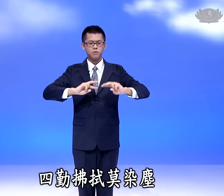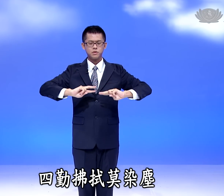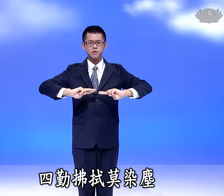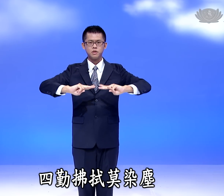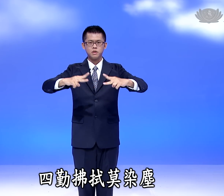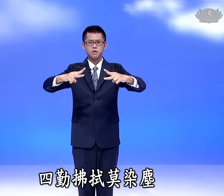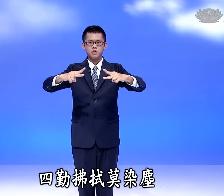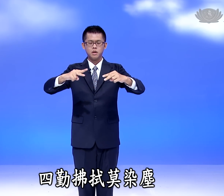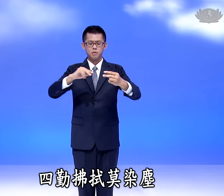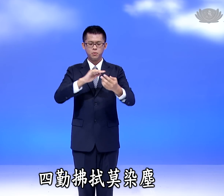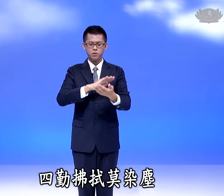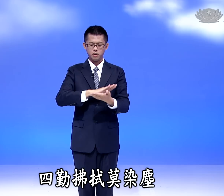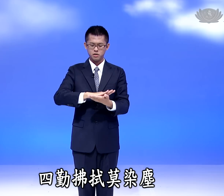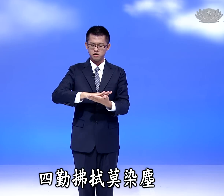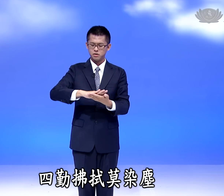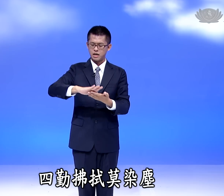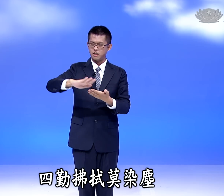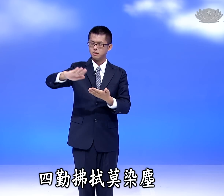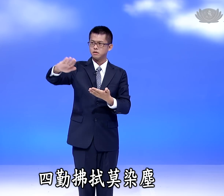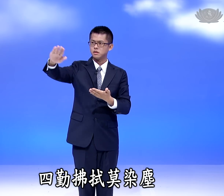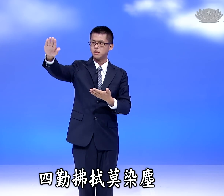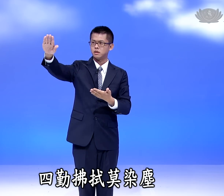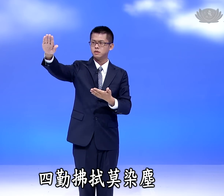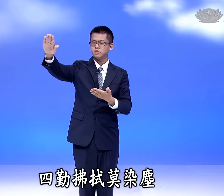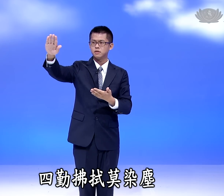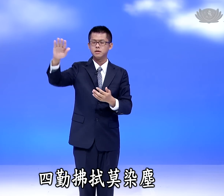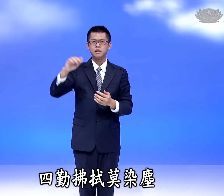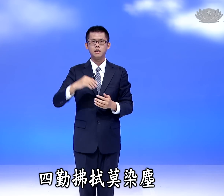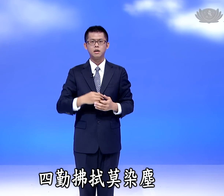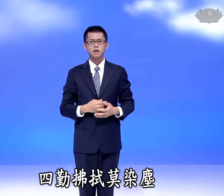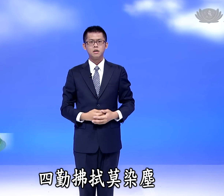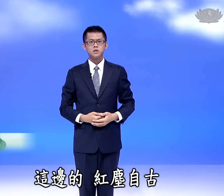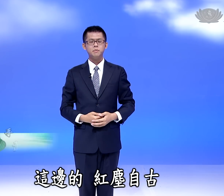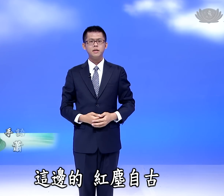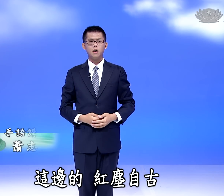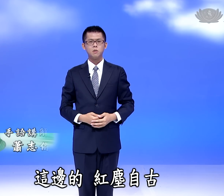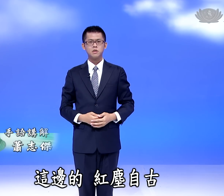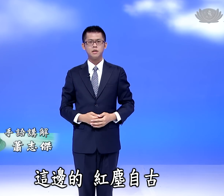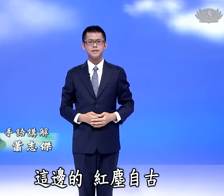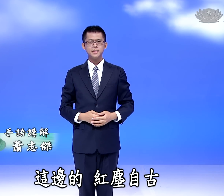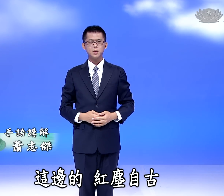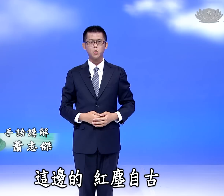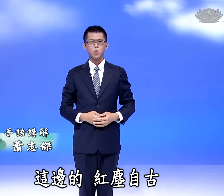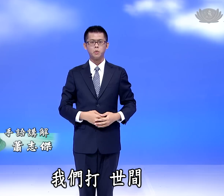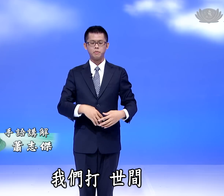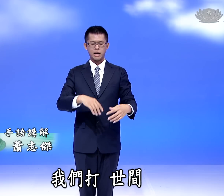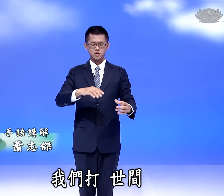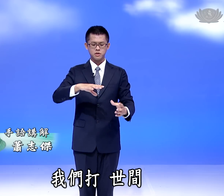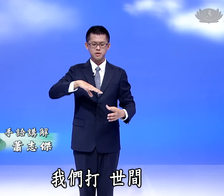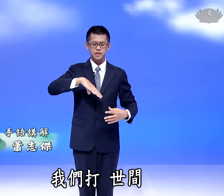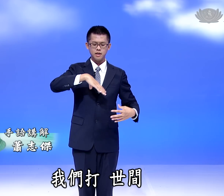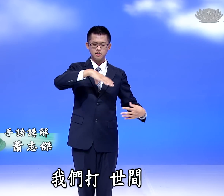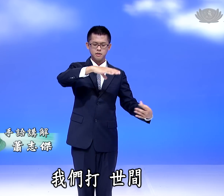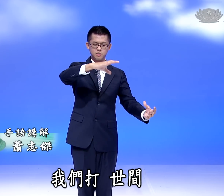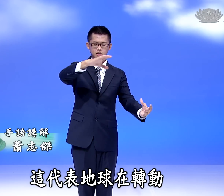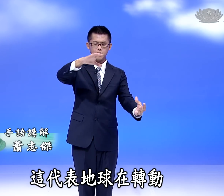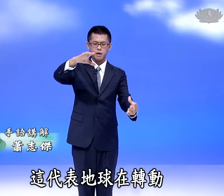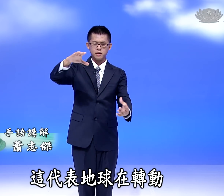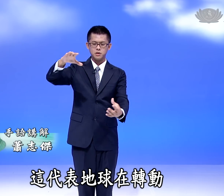世莫染尘。这边的红尘自古，我们打世间，这代表地球